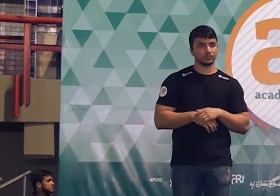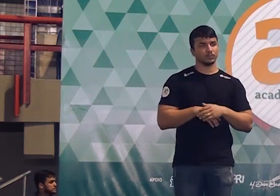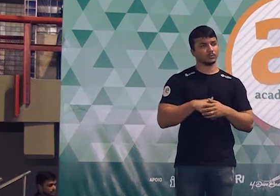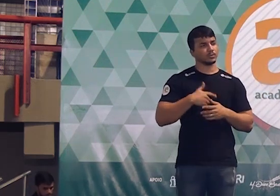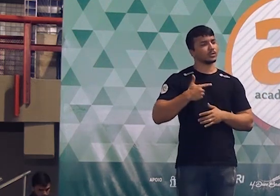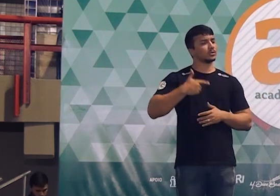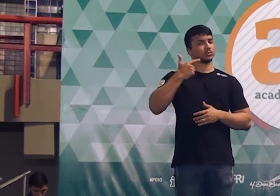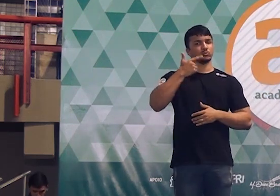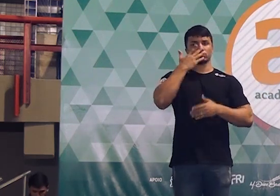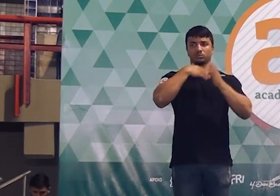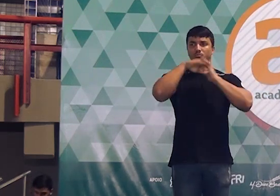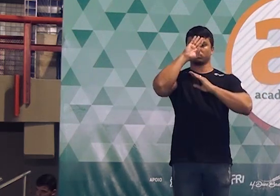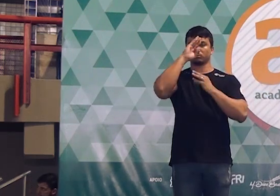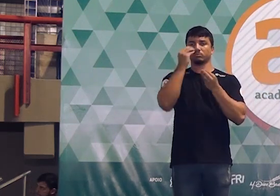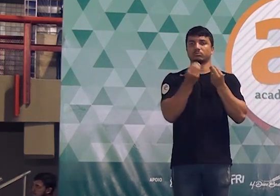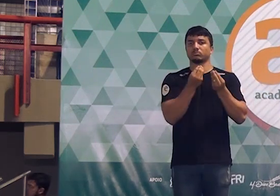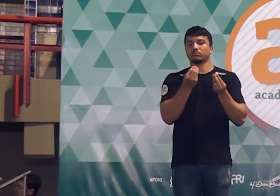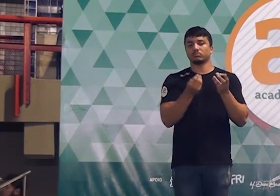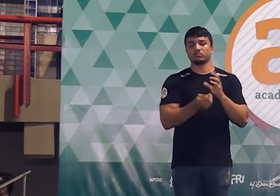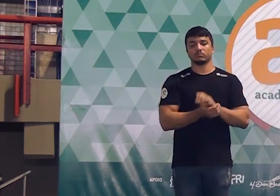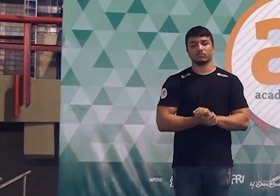segunda?